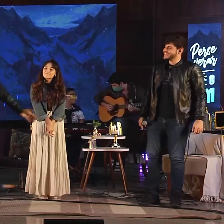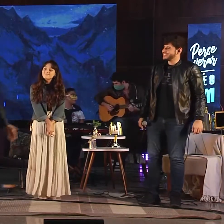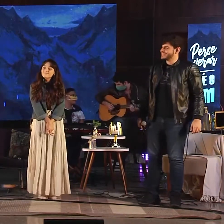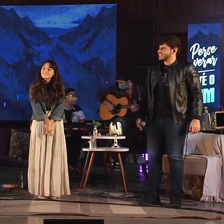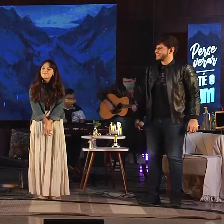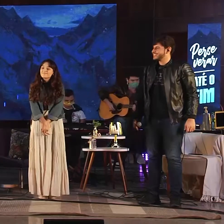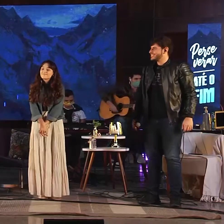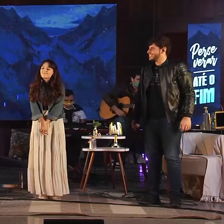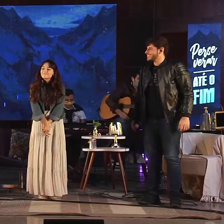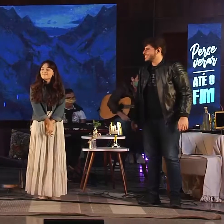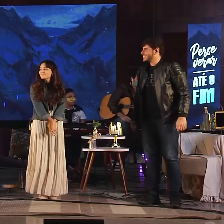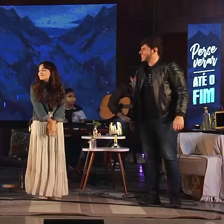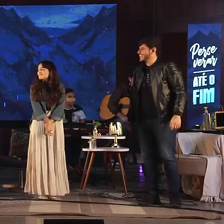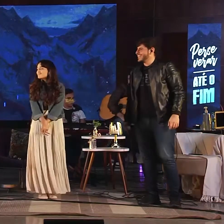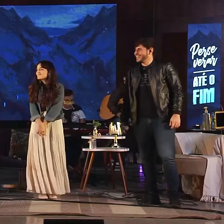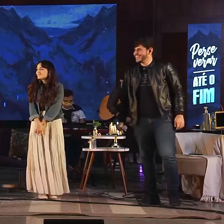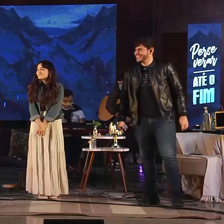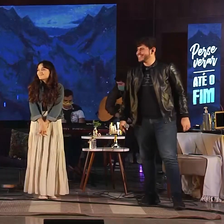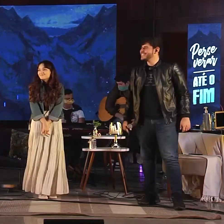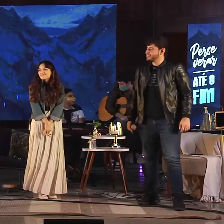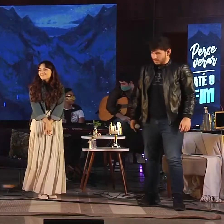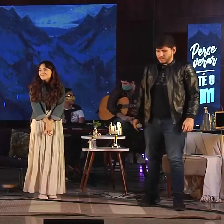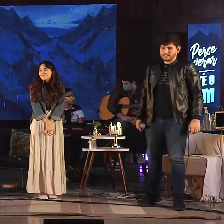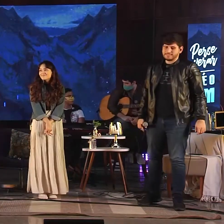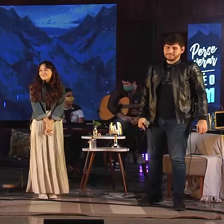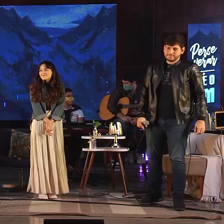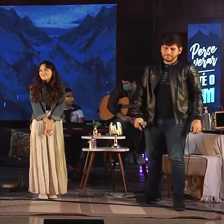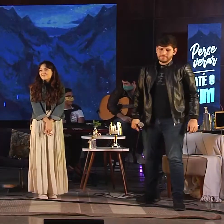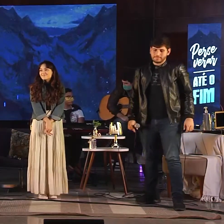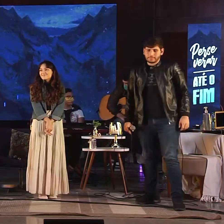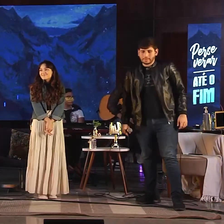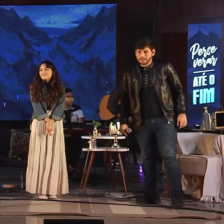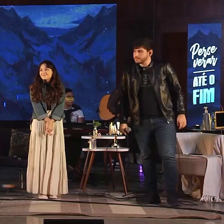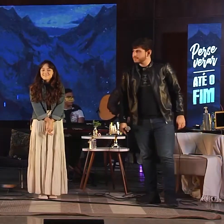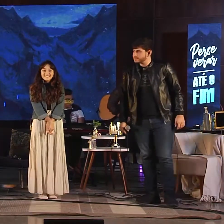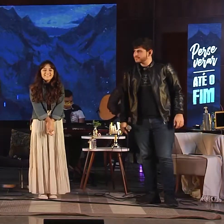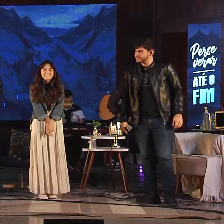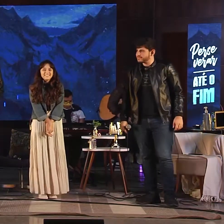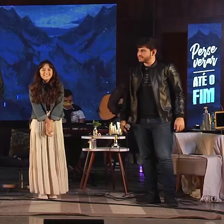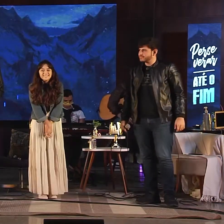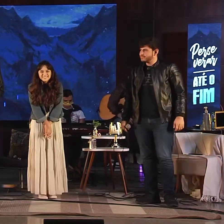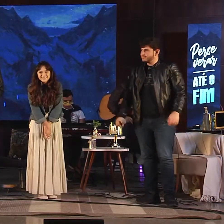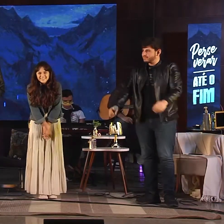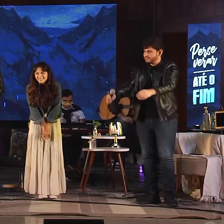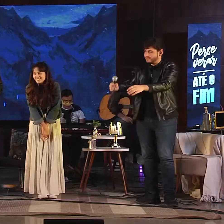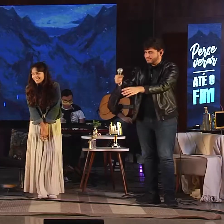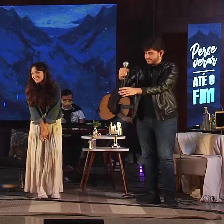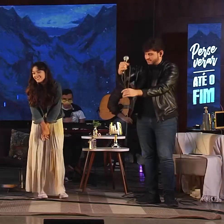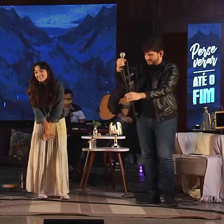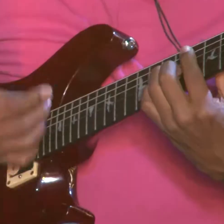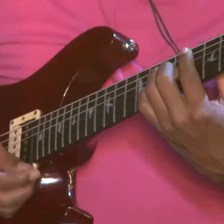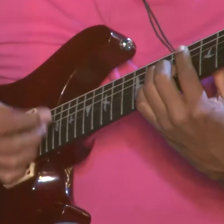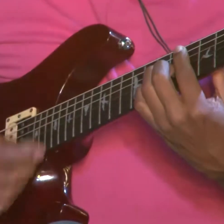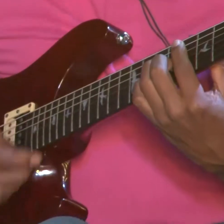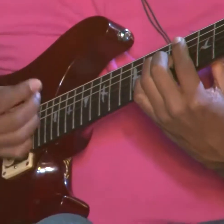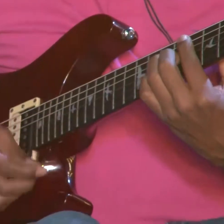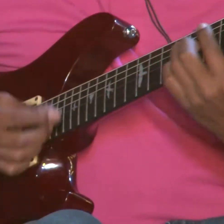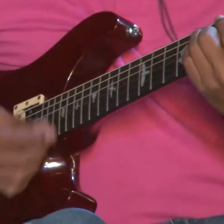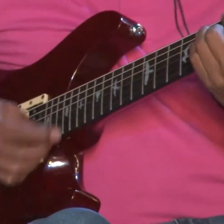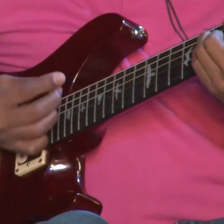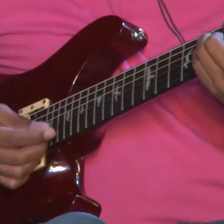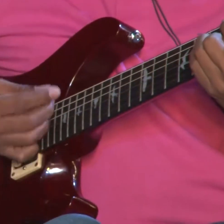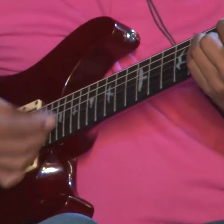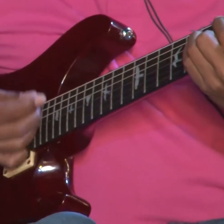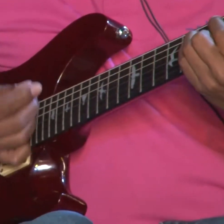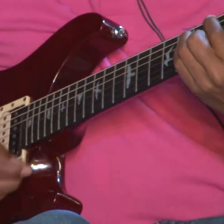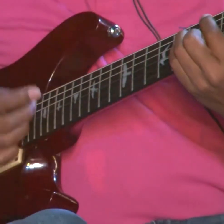esse clima. Vou pedir aqui ajuda aos universitários aqui. Nós vamos fazer um exemplo. Eu queria que os irmãos agora fizessem